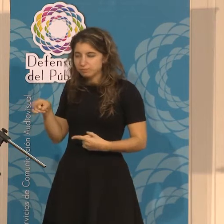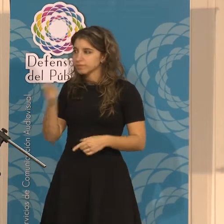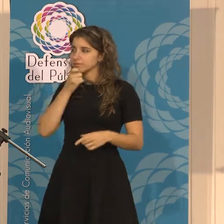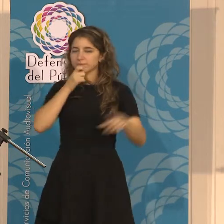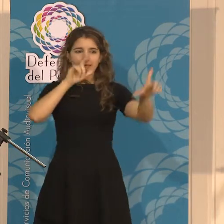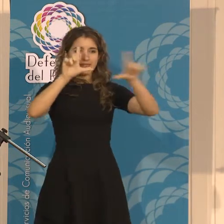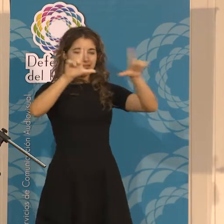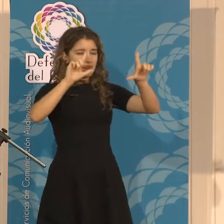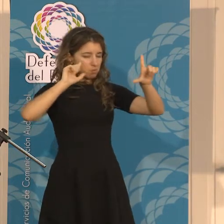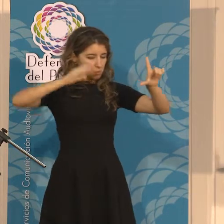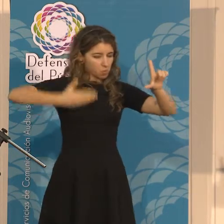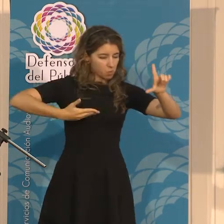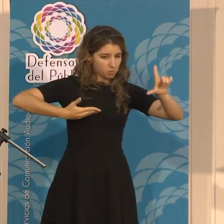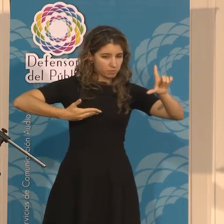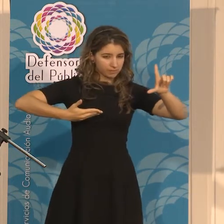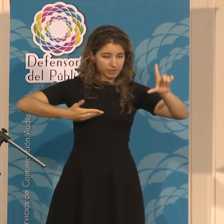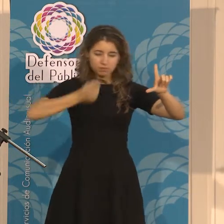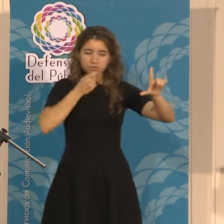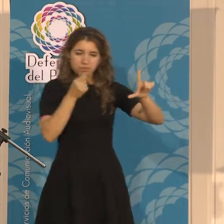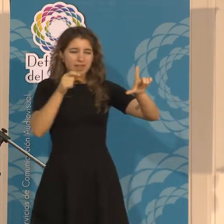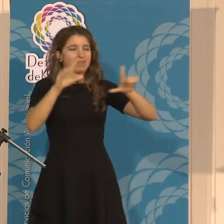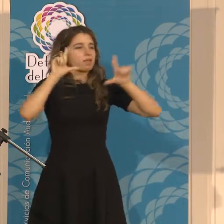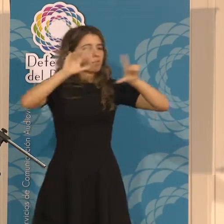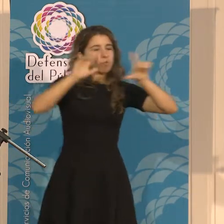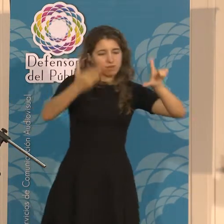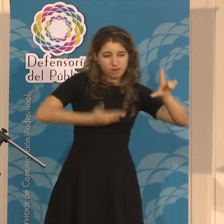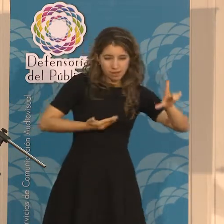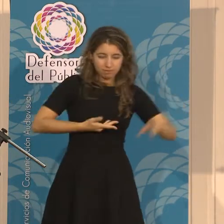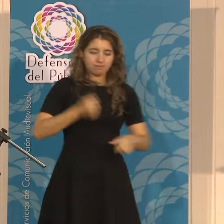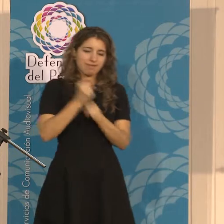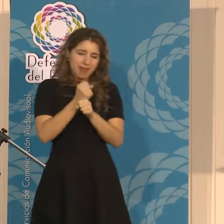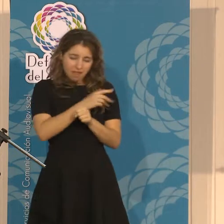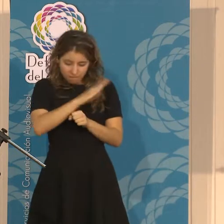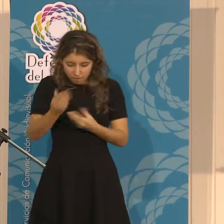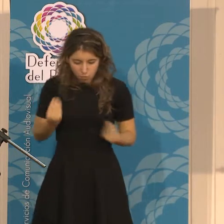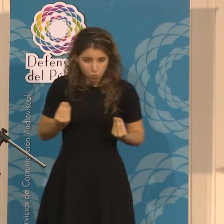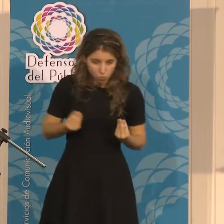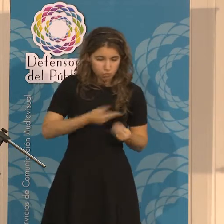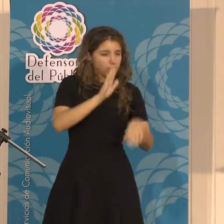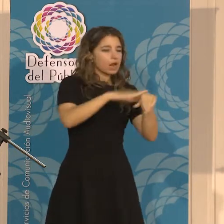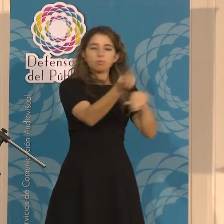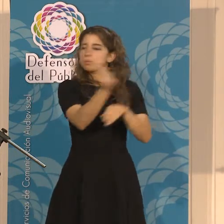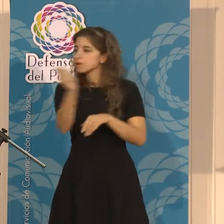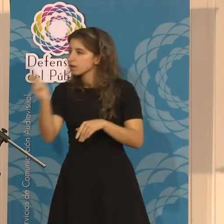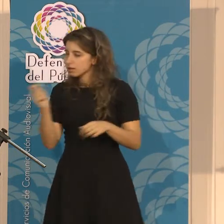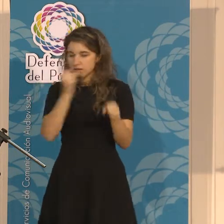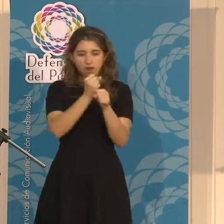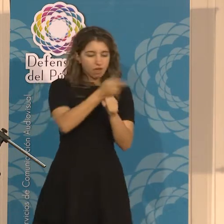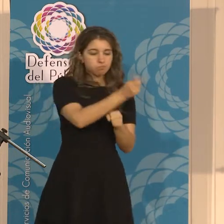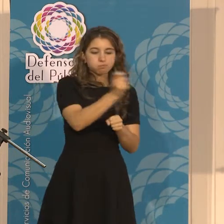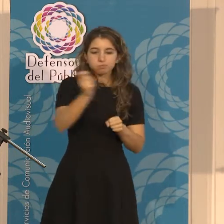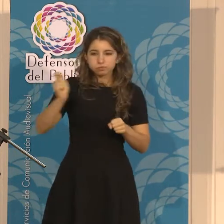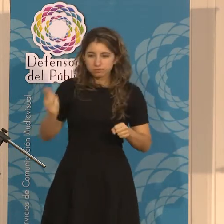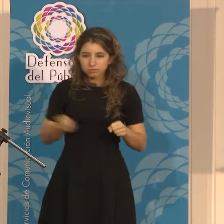lo que sale al aire sino de cómo se logra que algo salga al aire es decir la distribución de roles la asignación de responsabilidades y quienes hablan